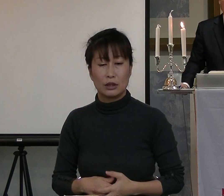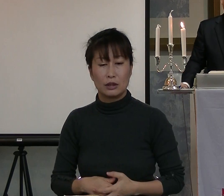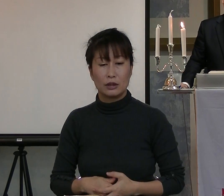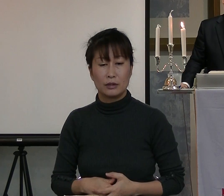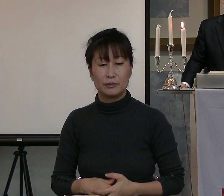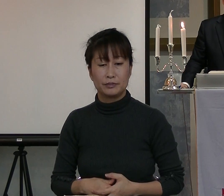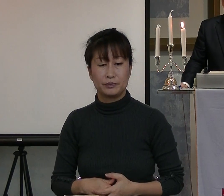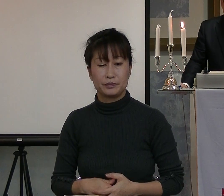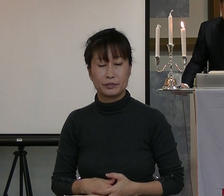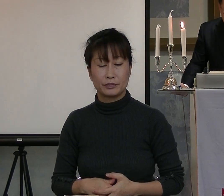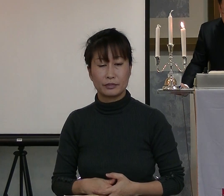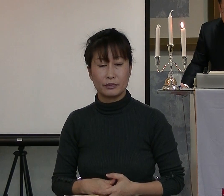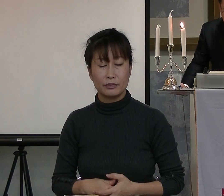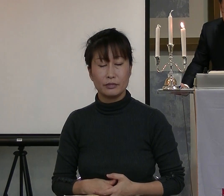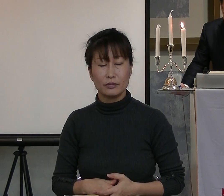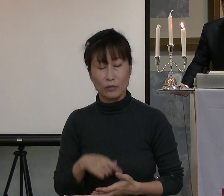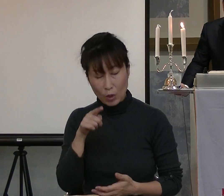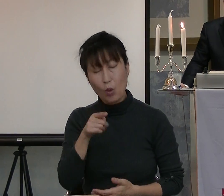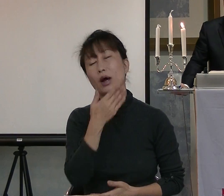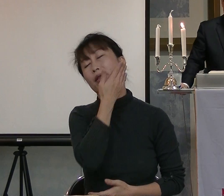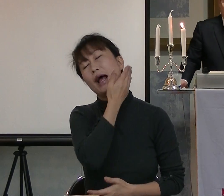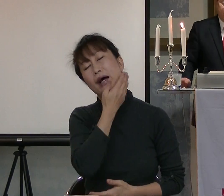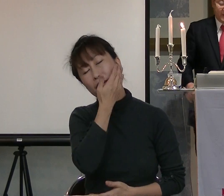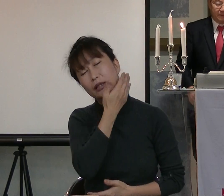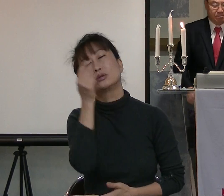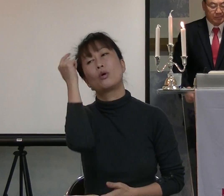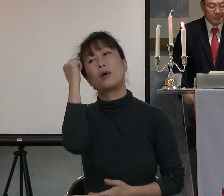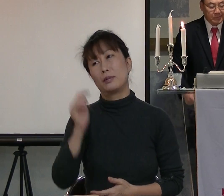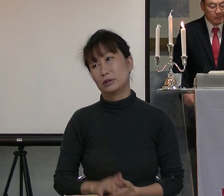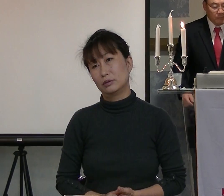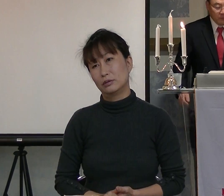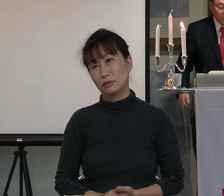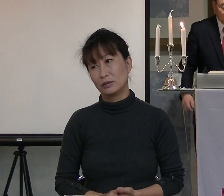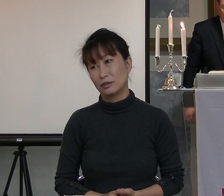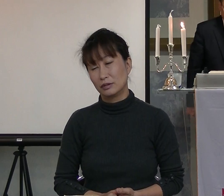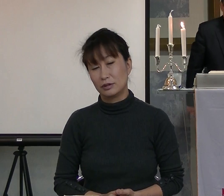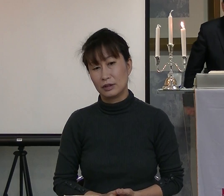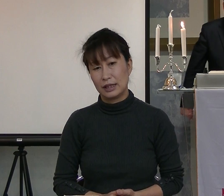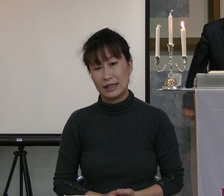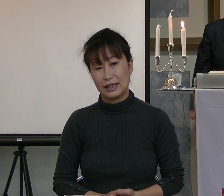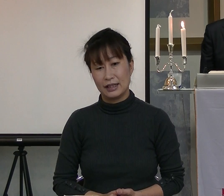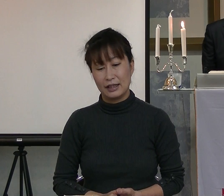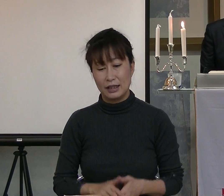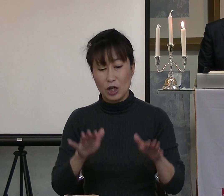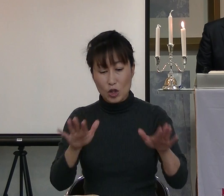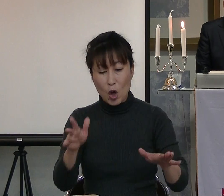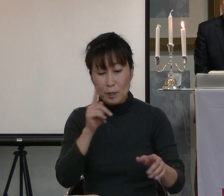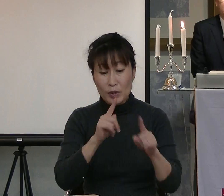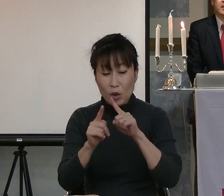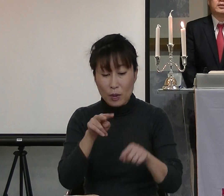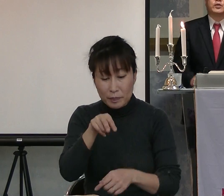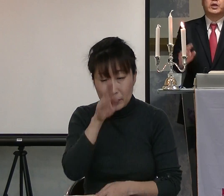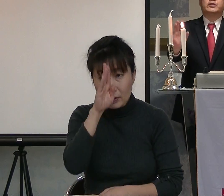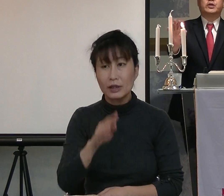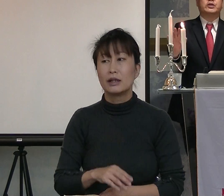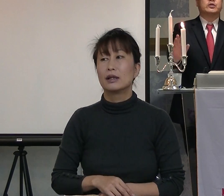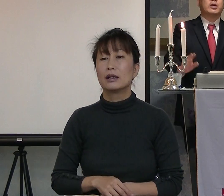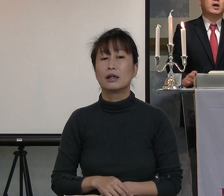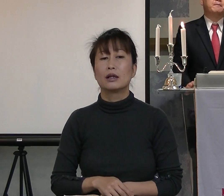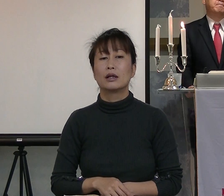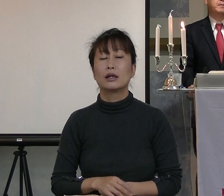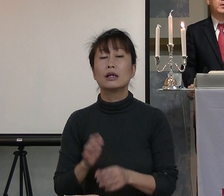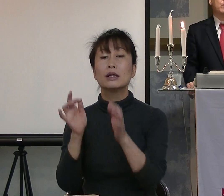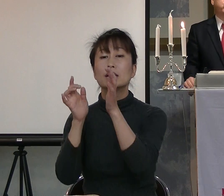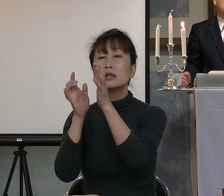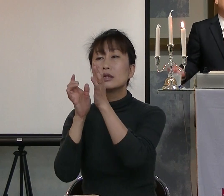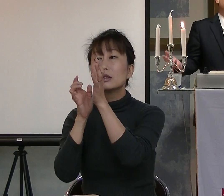そのことが大切ではないかと思います。今日見事を見ますと、そのイエス・キリスト